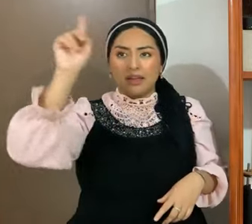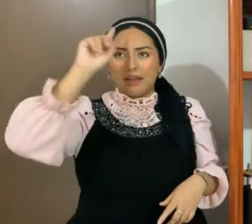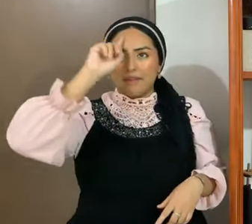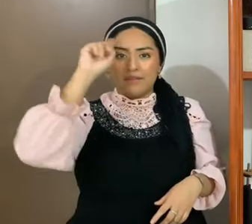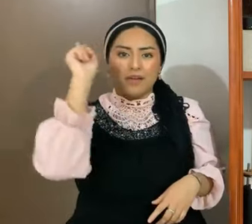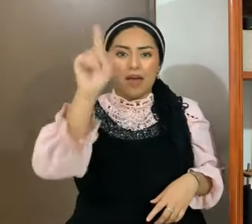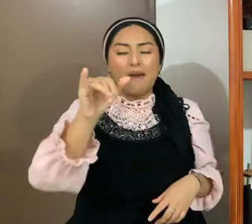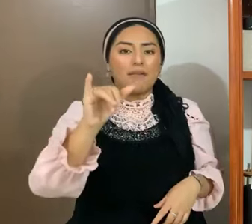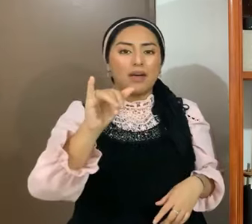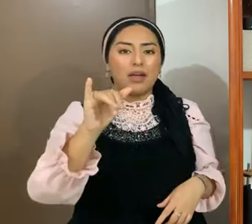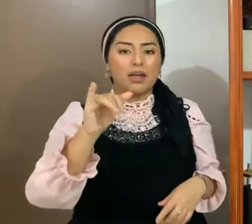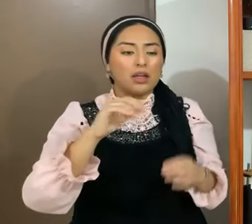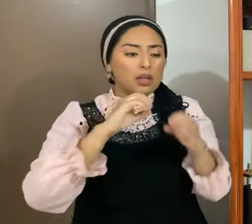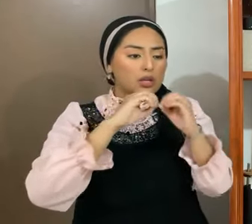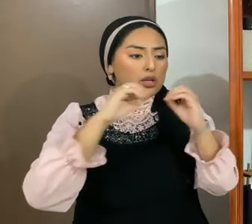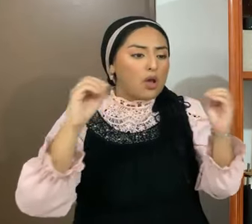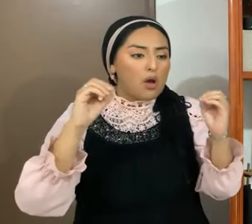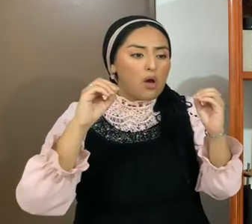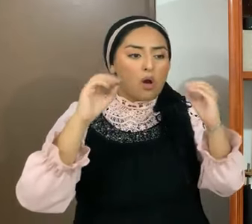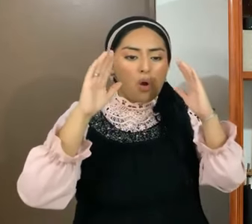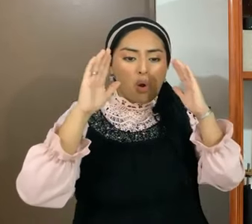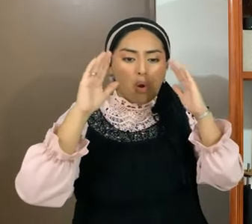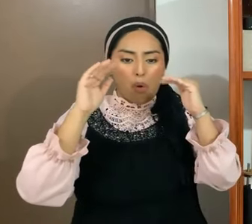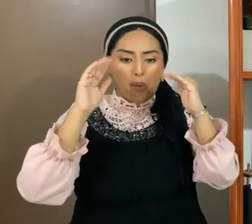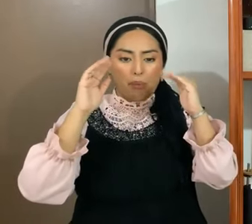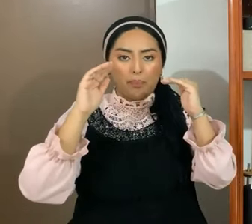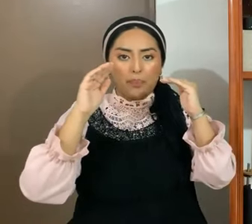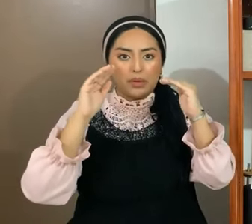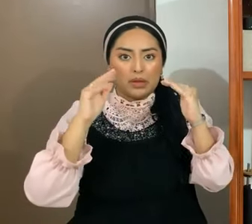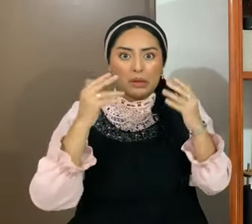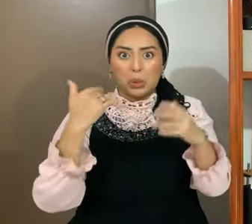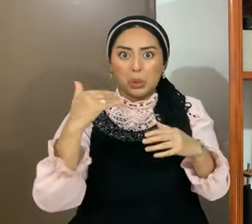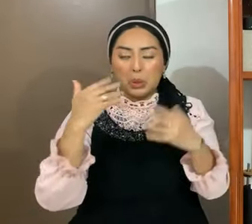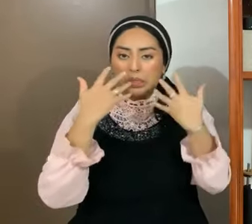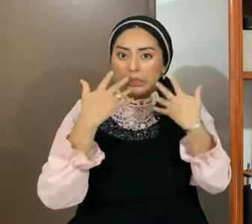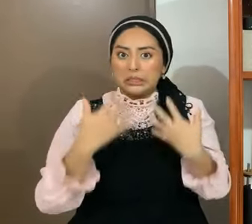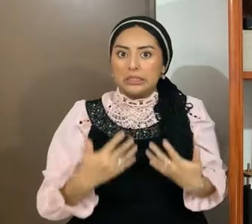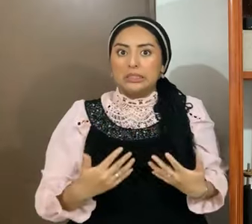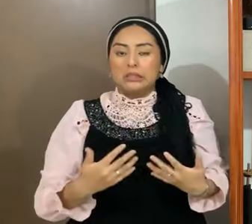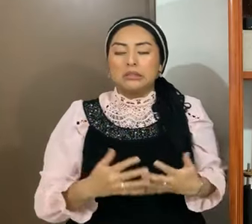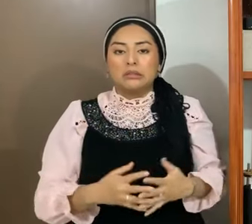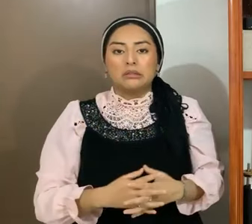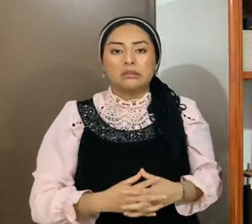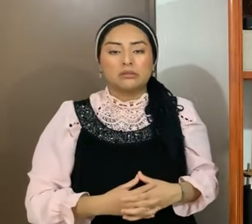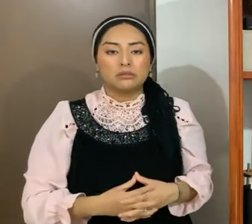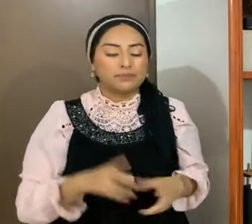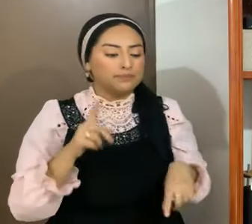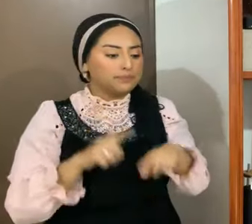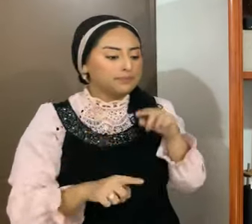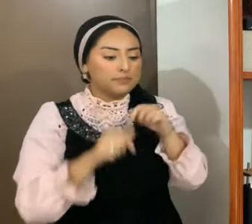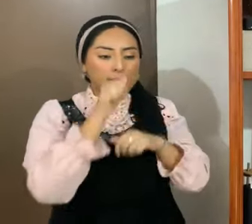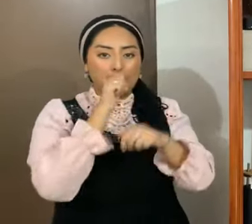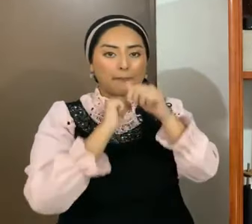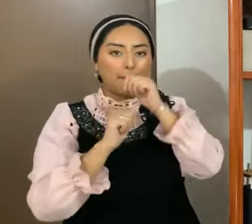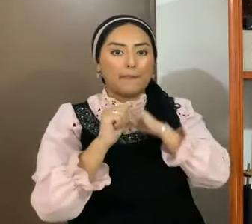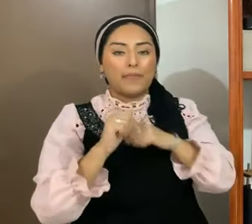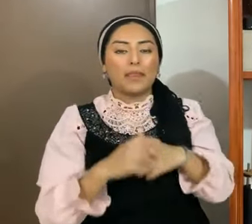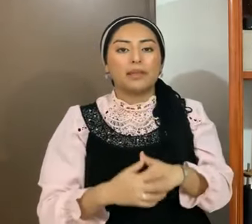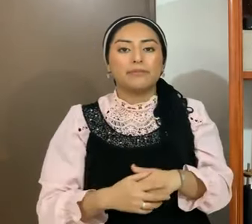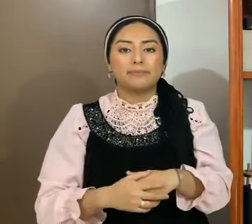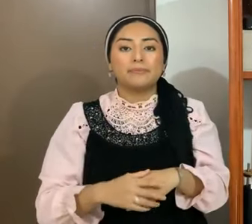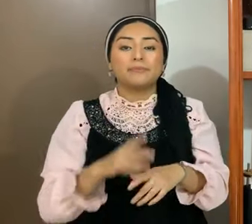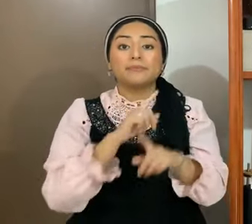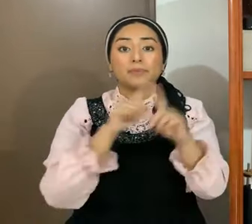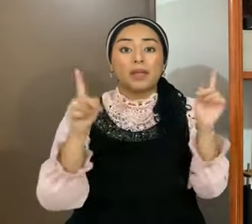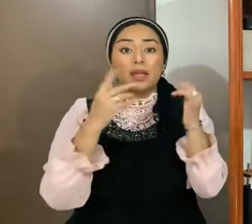eternidad, sin esperanza. ¡Qué terrible! Esto es imposible de soportar. Eso es lo que nos merecíamos,